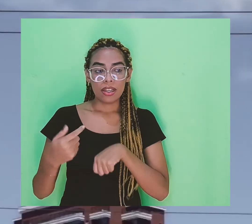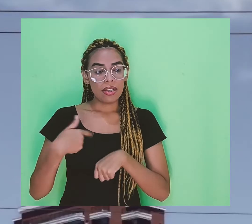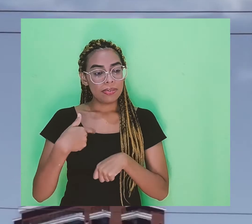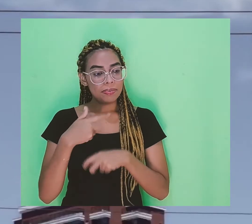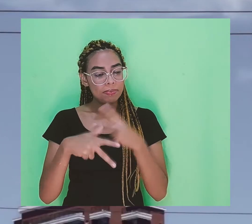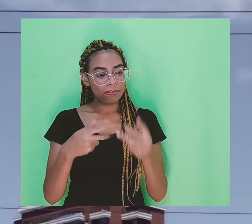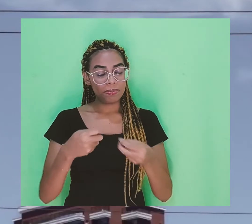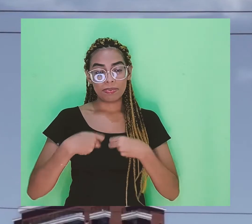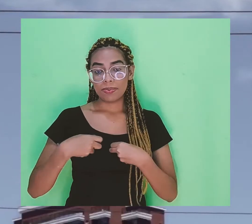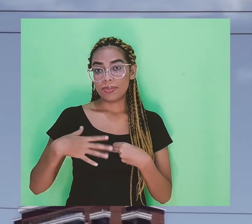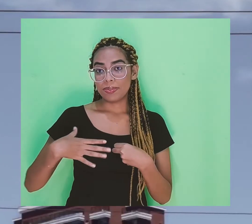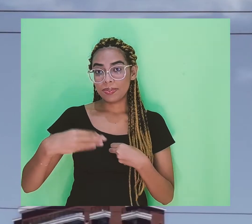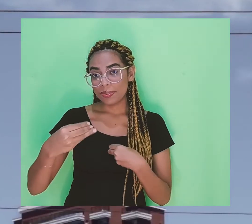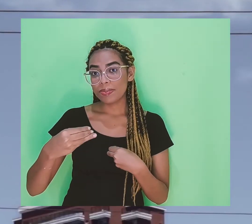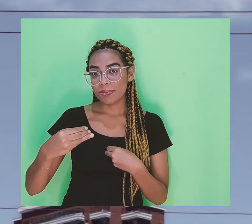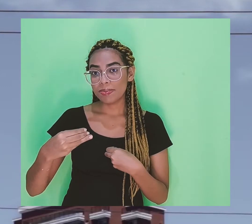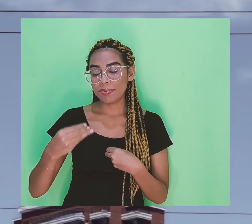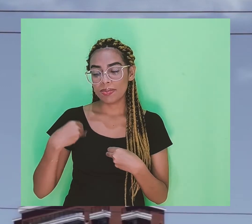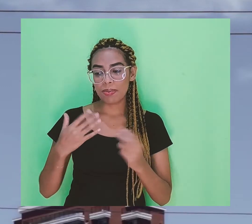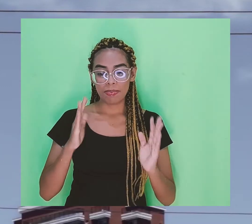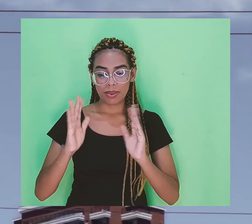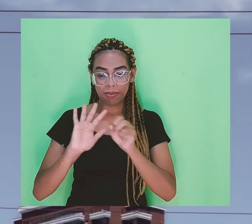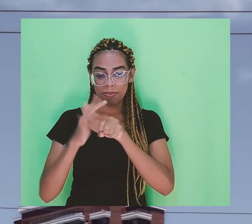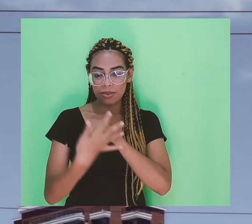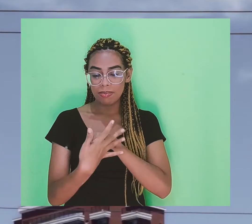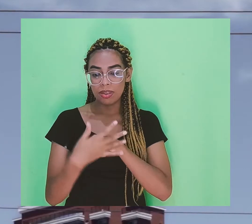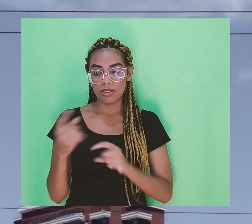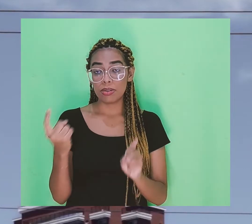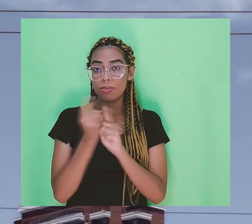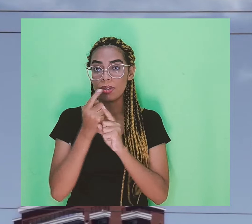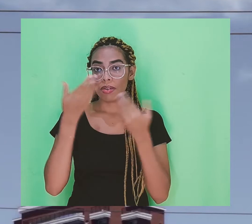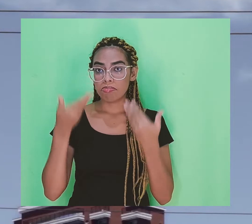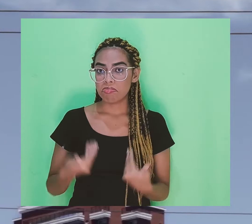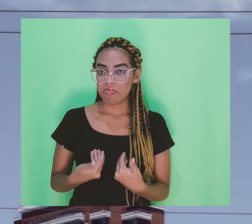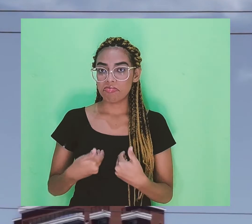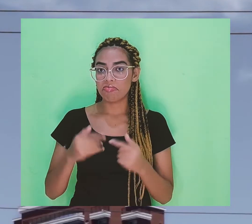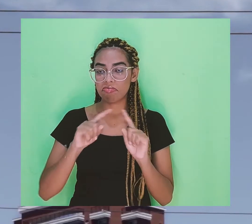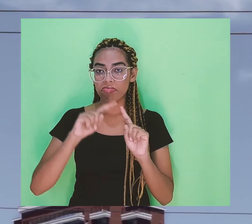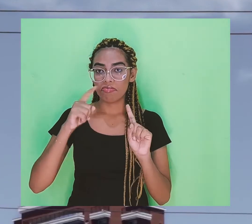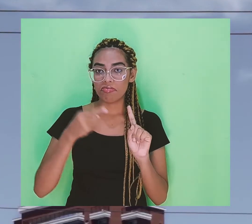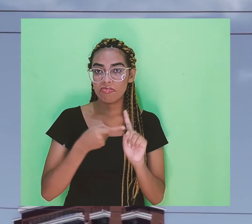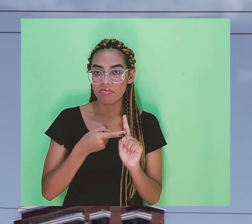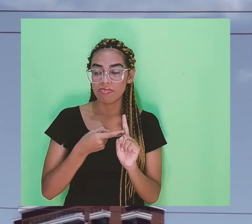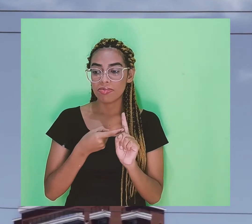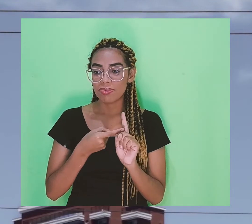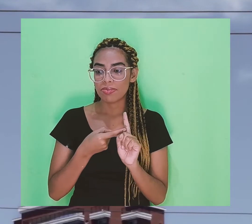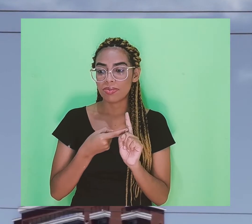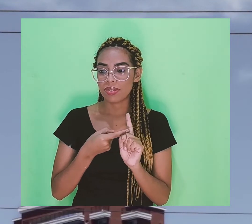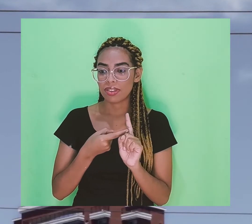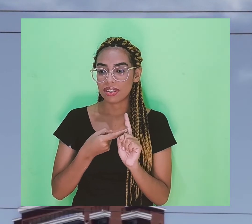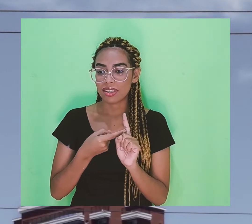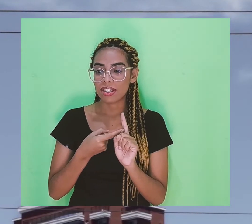bingo. É, no meio da pandemia, eu descobri que eu tava grávida. Só Fui. um adendo, ela está aqui